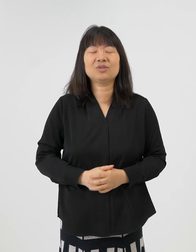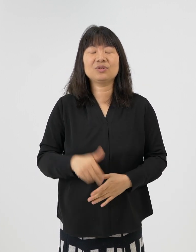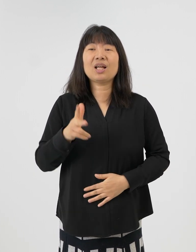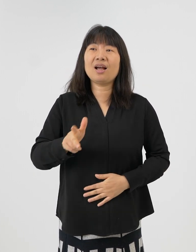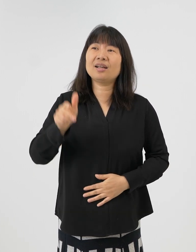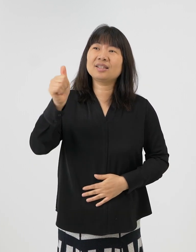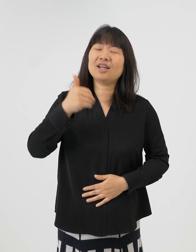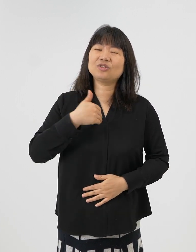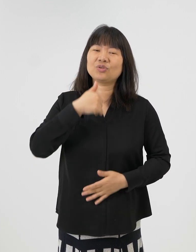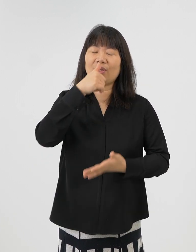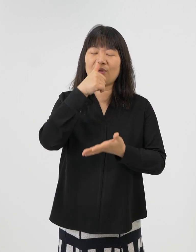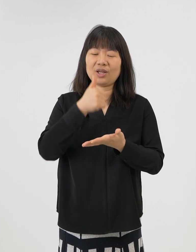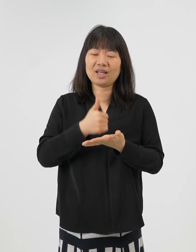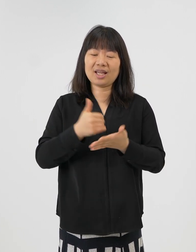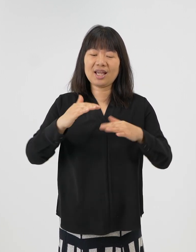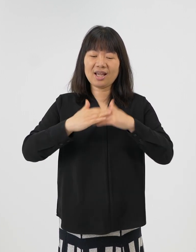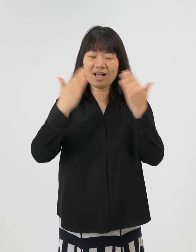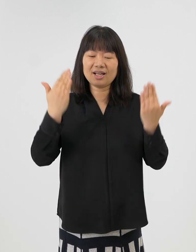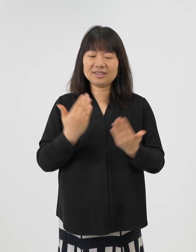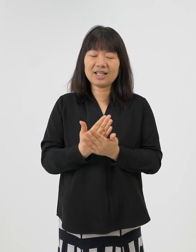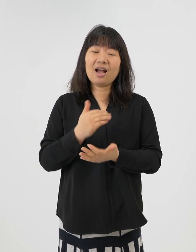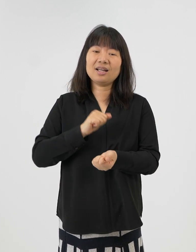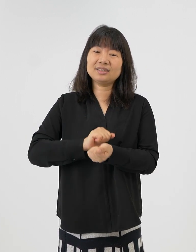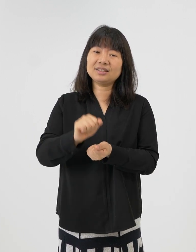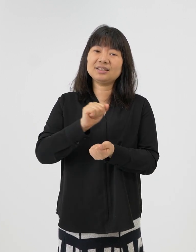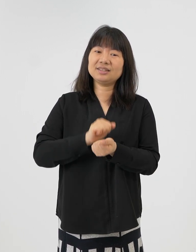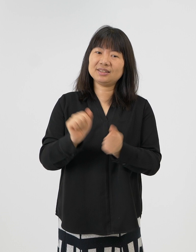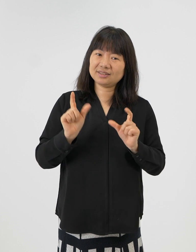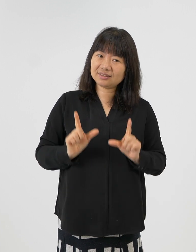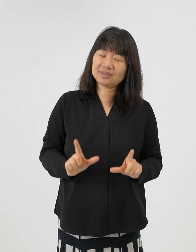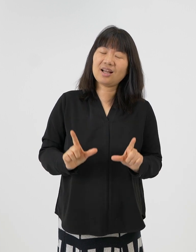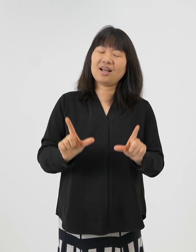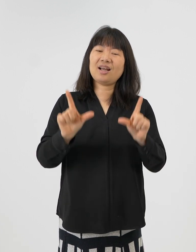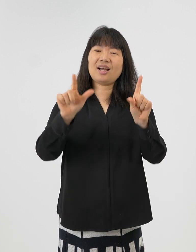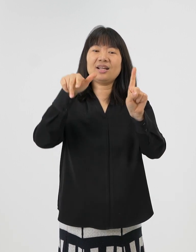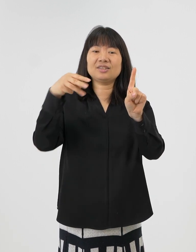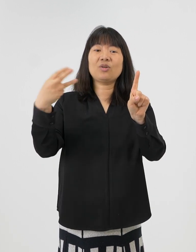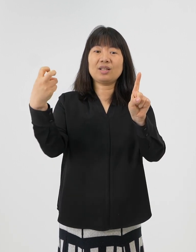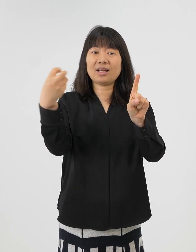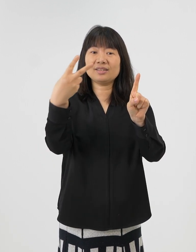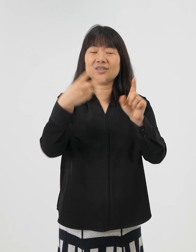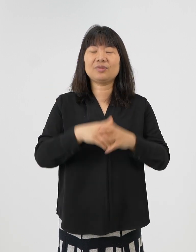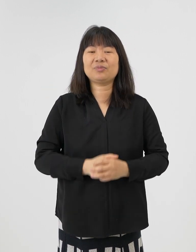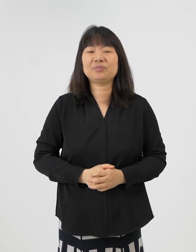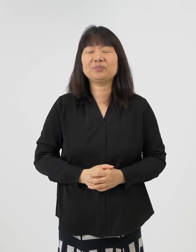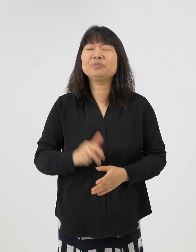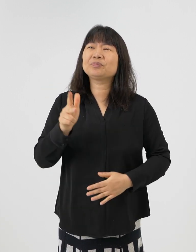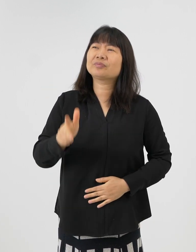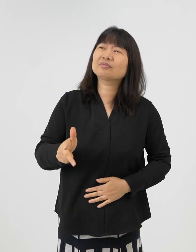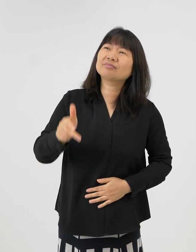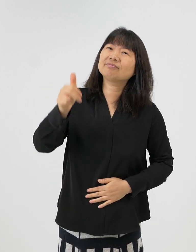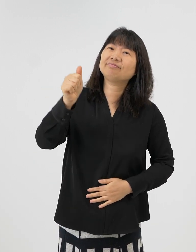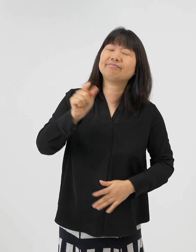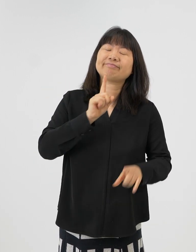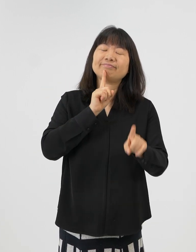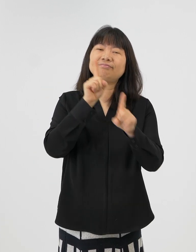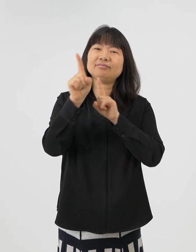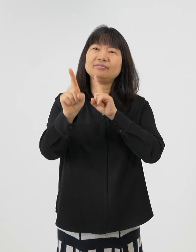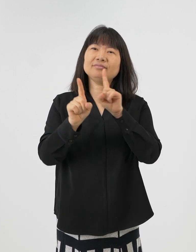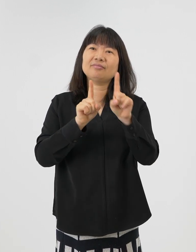주 나의 죄 다 씻은 날 다시 합니다. 주의 말씀